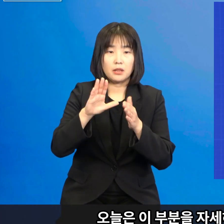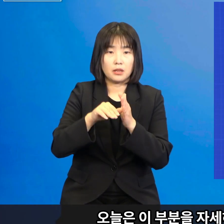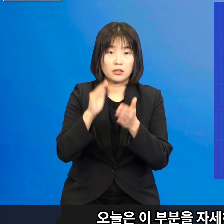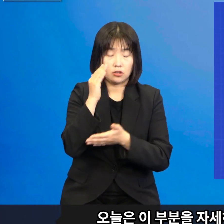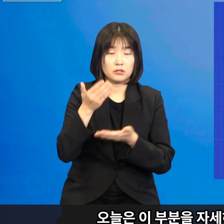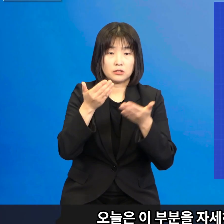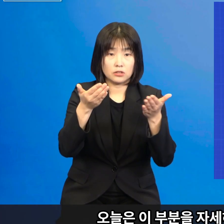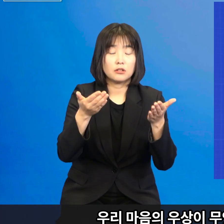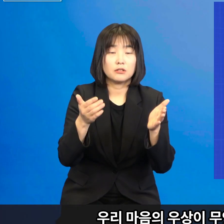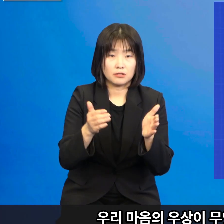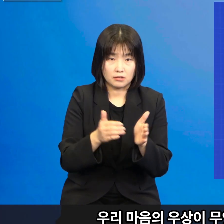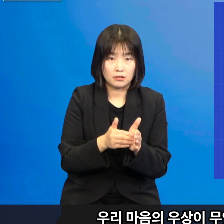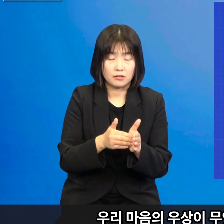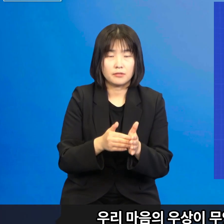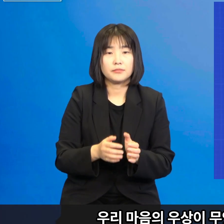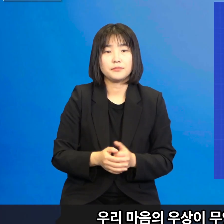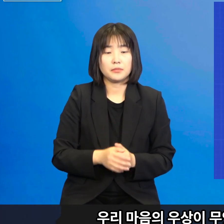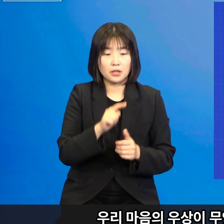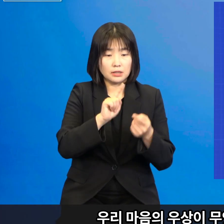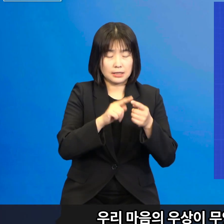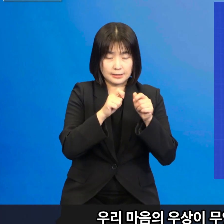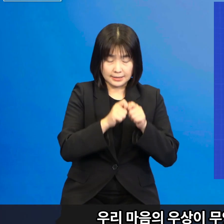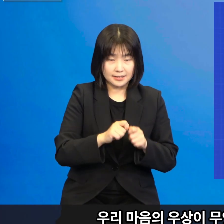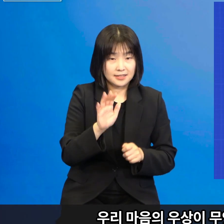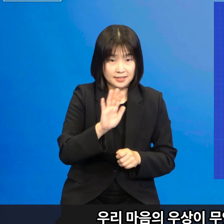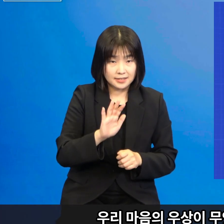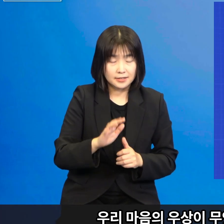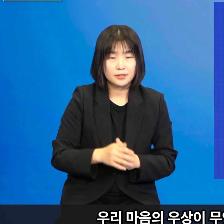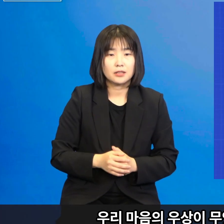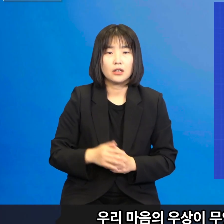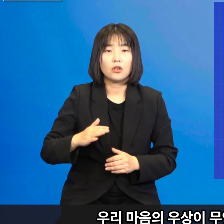다루지는 않겠습니다. 우리 마음의 우상이 무엇인지를